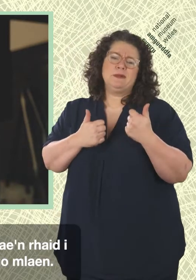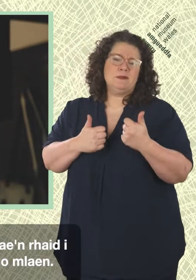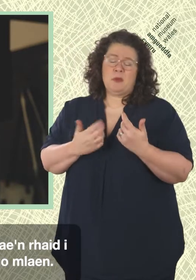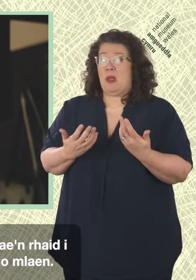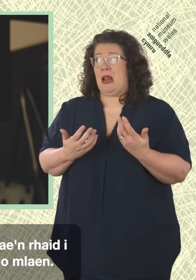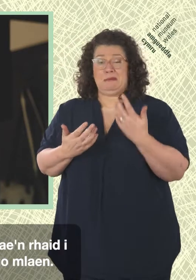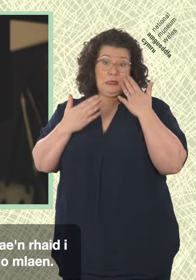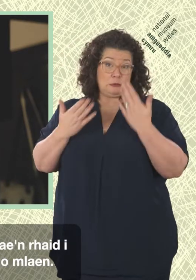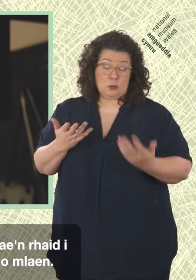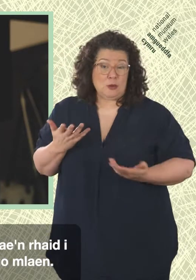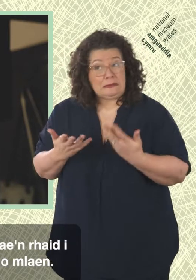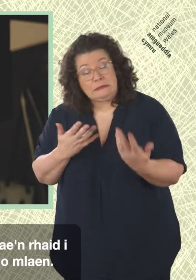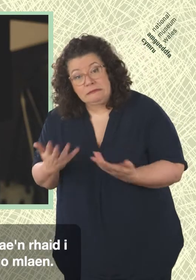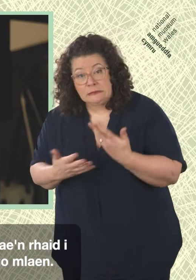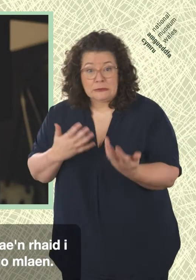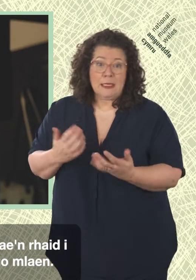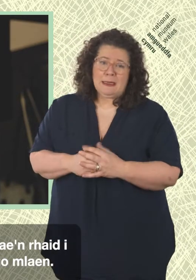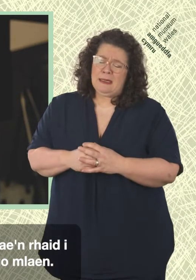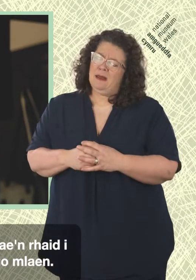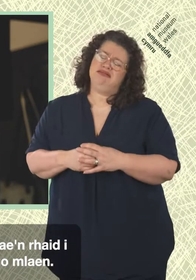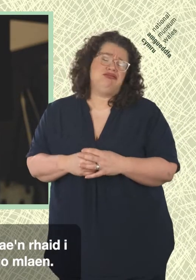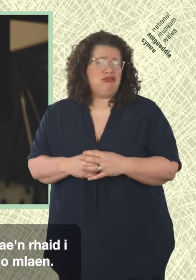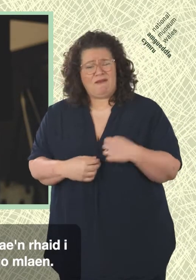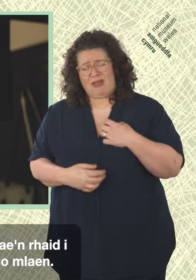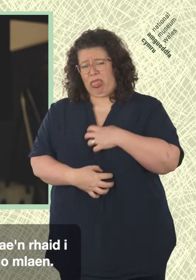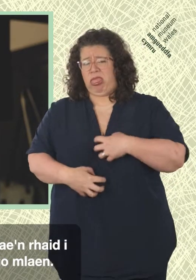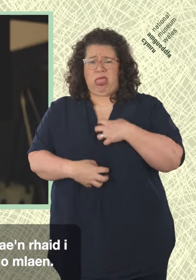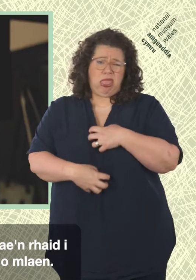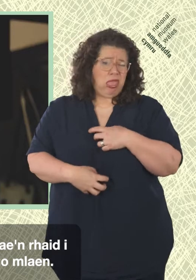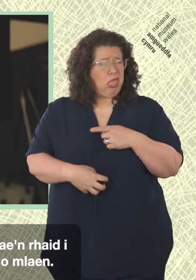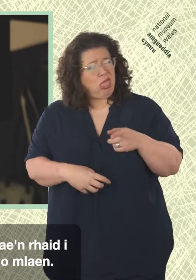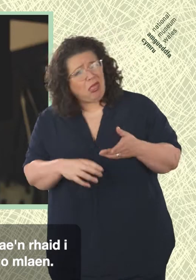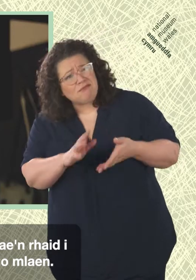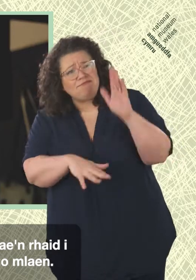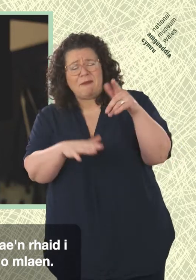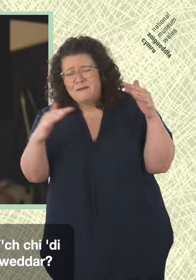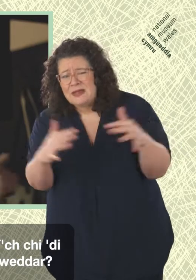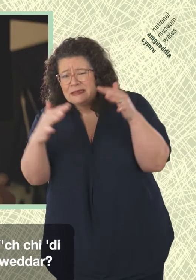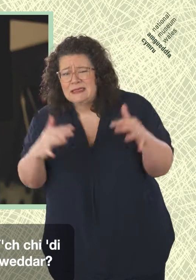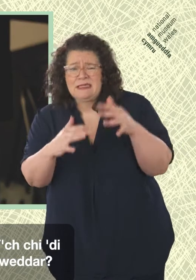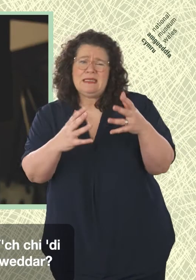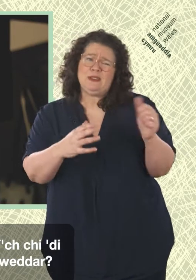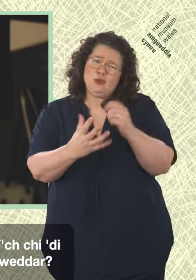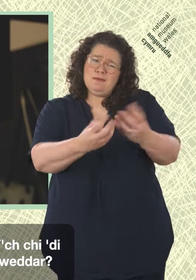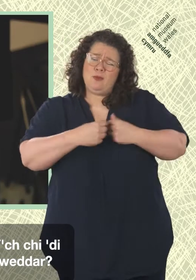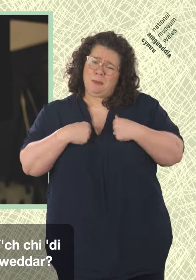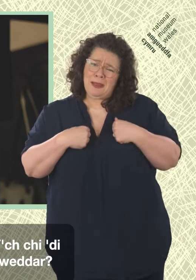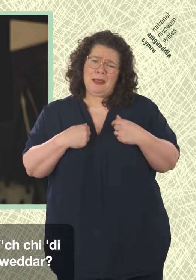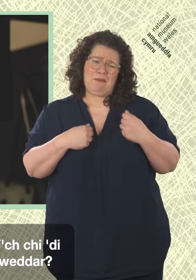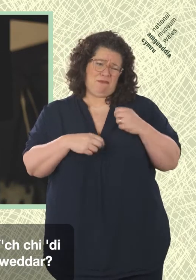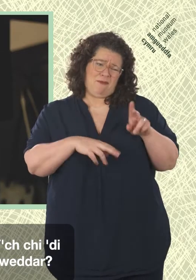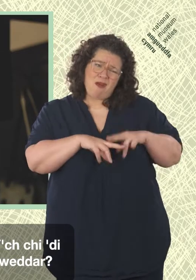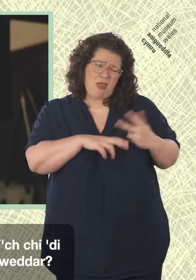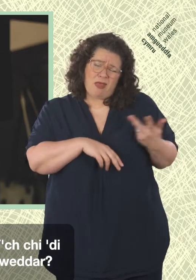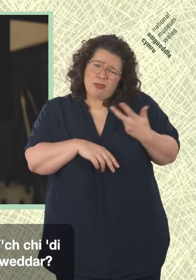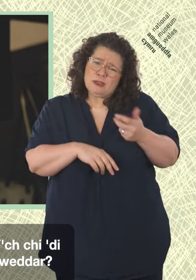Ac yn y cyfnodau yma, mae'n rhaid i ni gyd cadw fynd a cario ymlaen. Siw mae John bach, ych chi wedi clywed wrtho